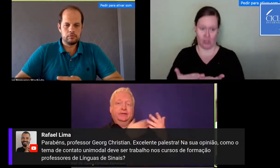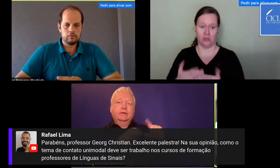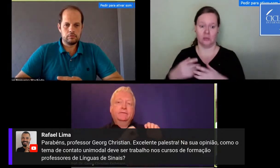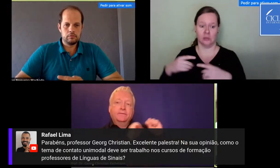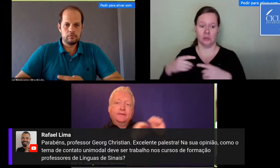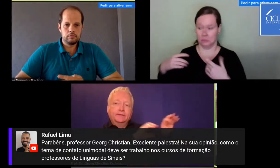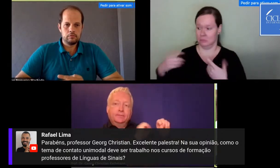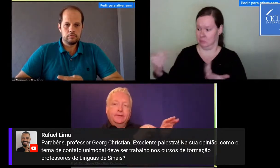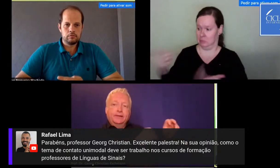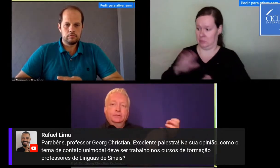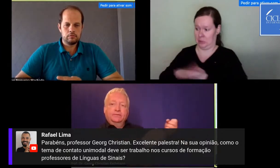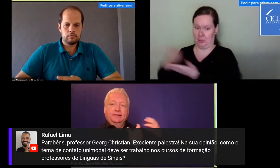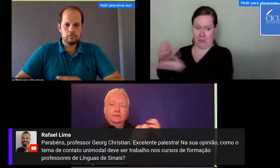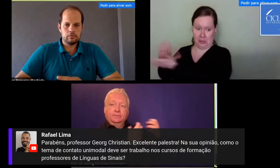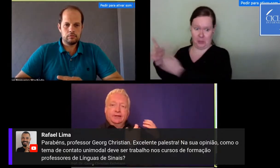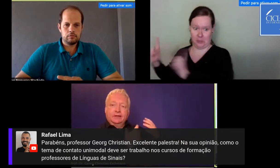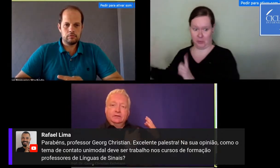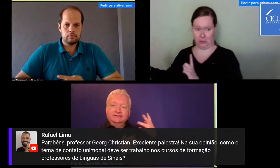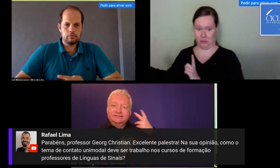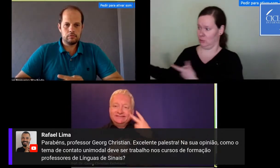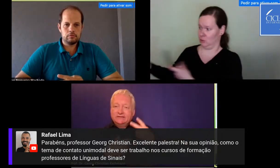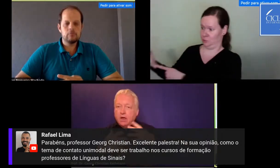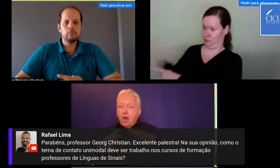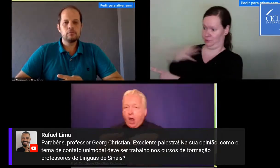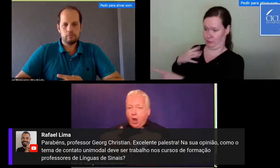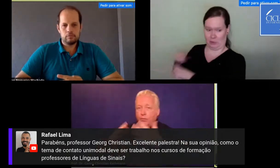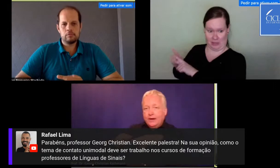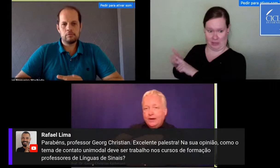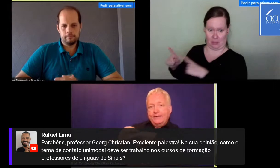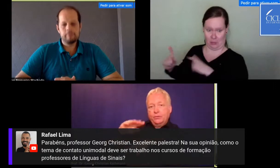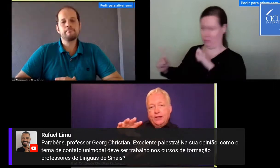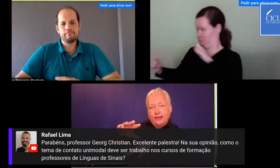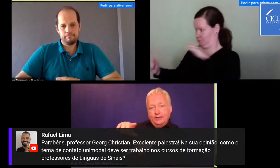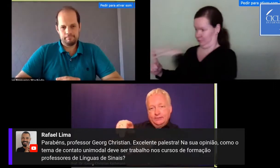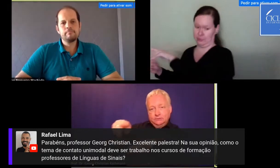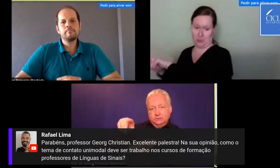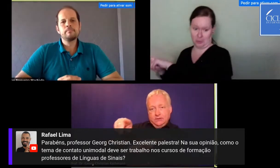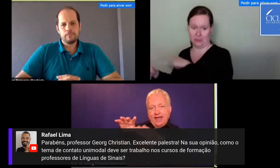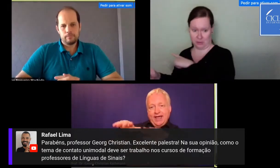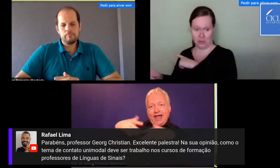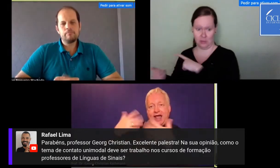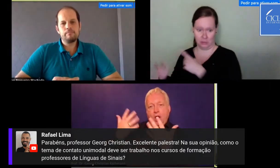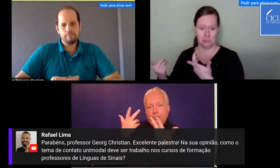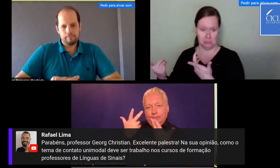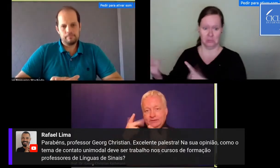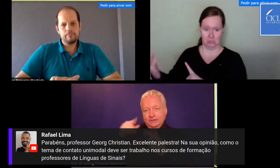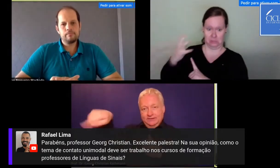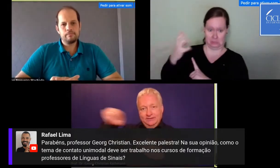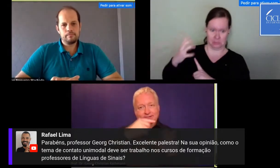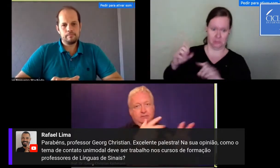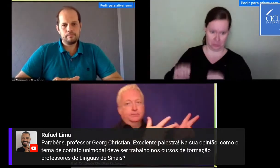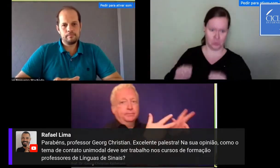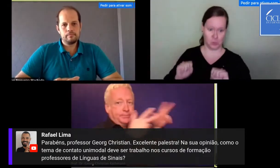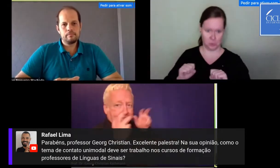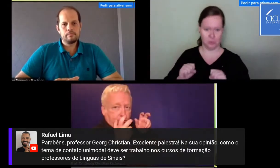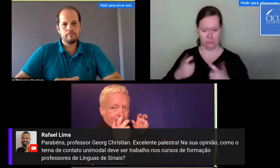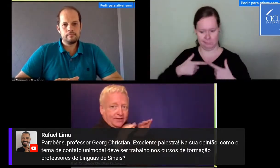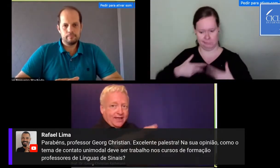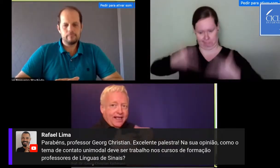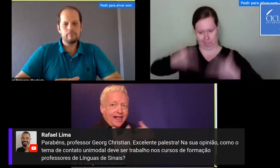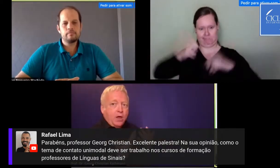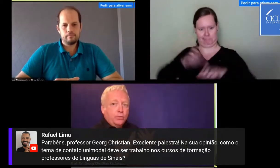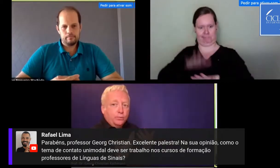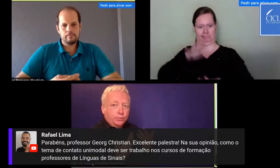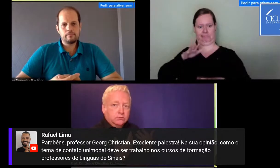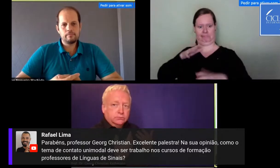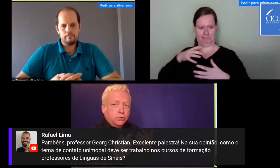gente pode pensar também em tradução e interpretação, já que temos aí um encontro de línguas diferentes e das